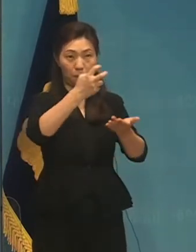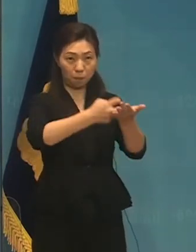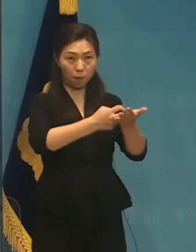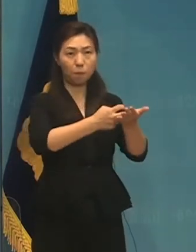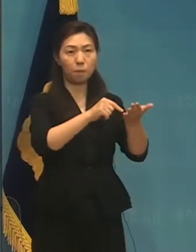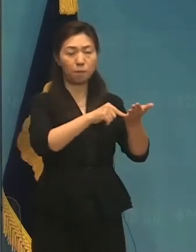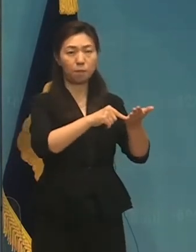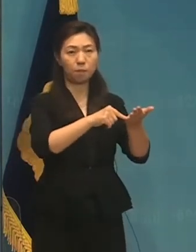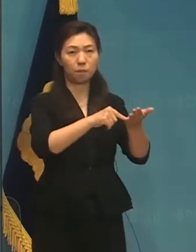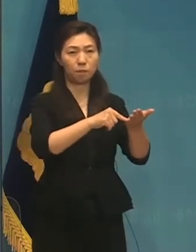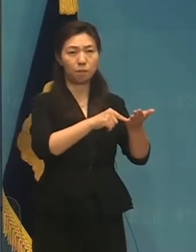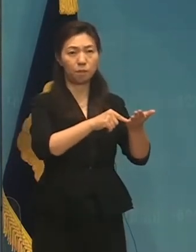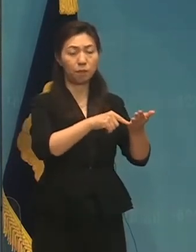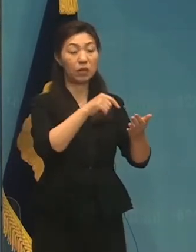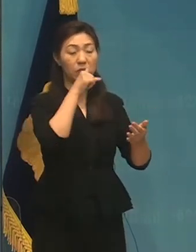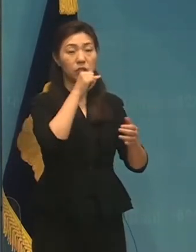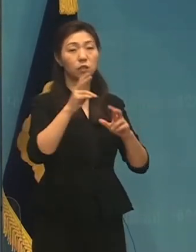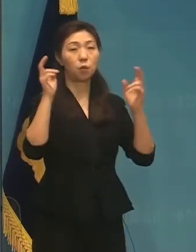공시대상 기업집단,